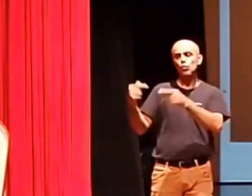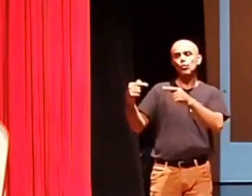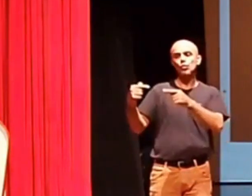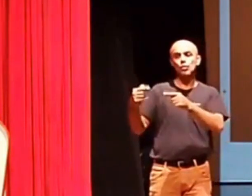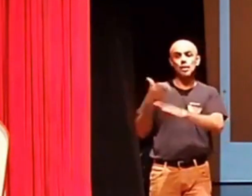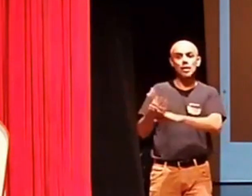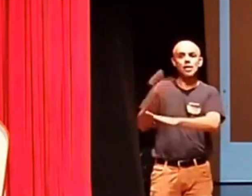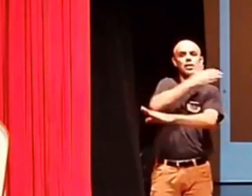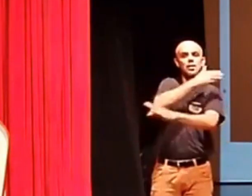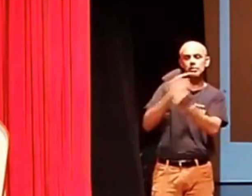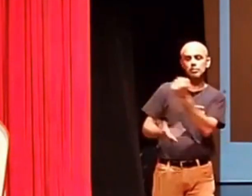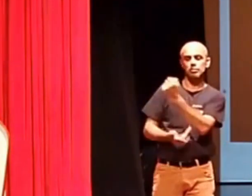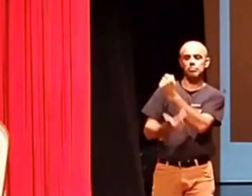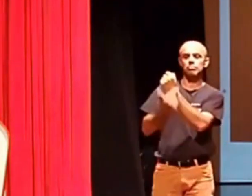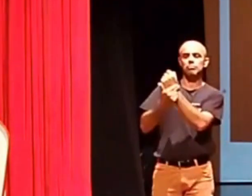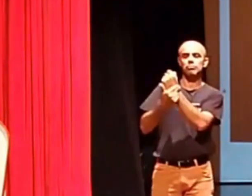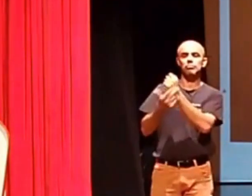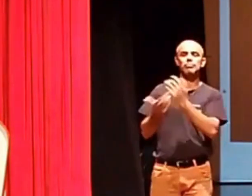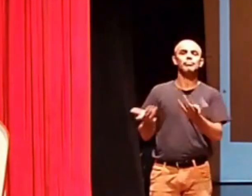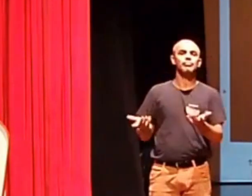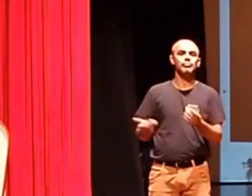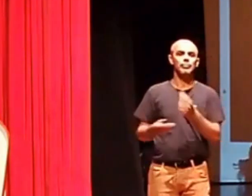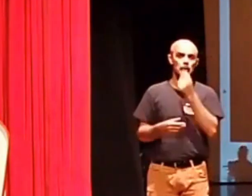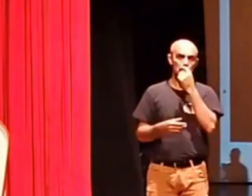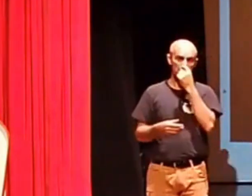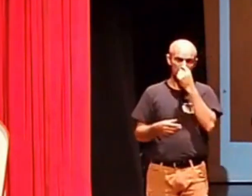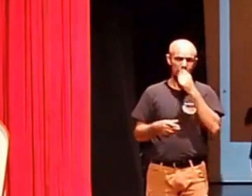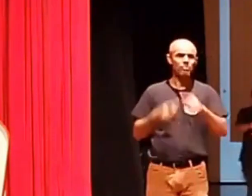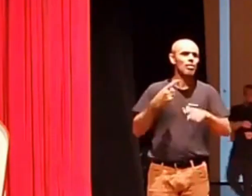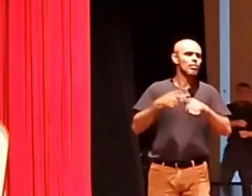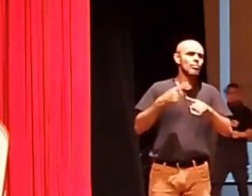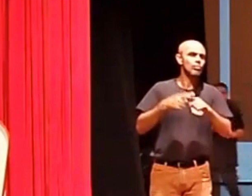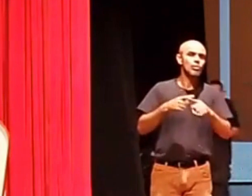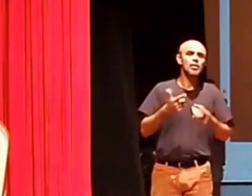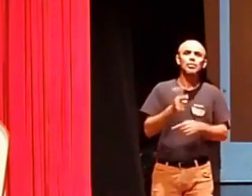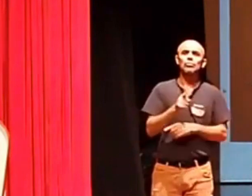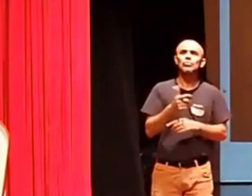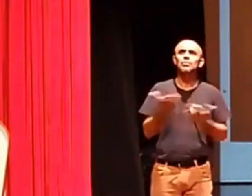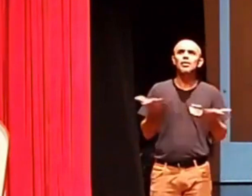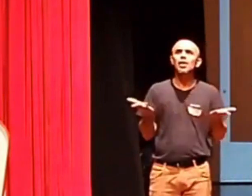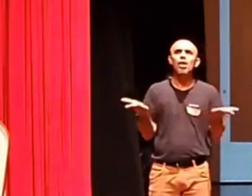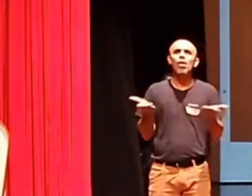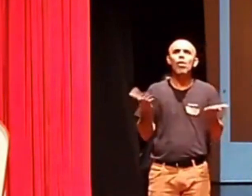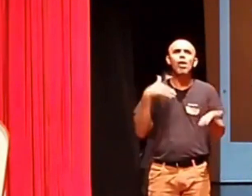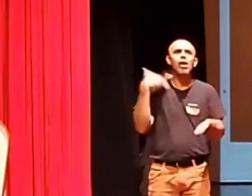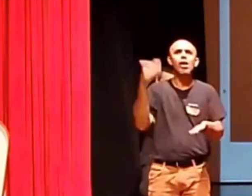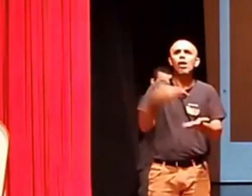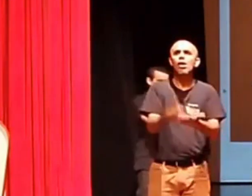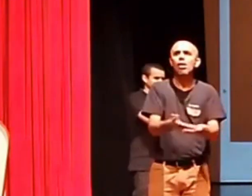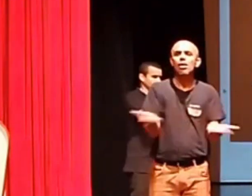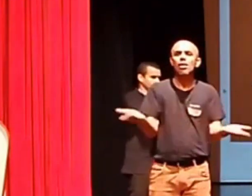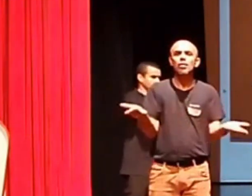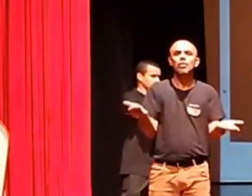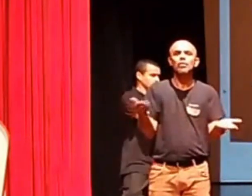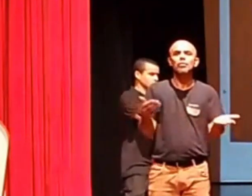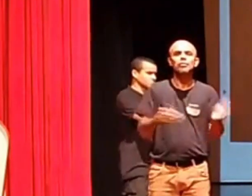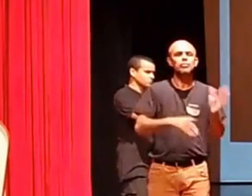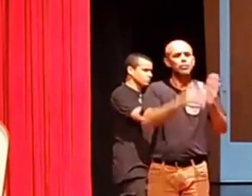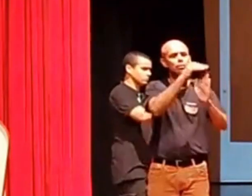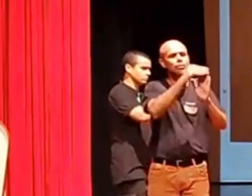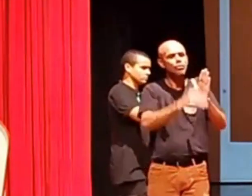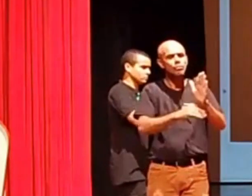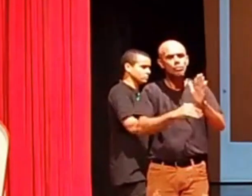essa progressão, por que não existe, até hoje, um programa